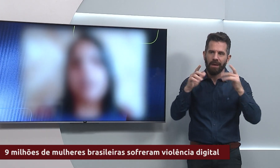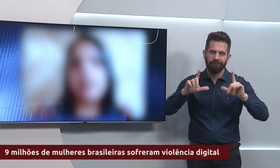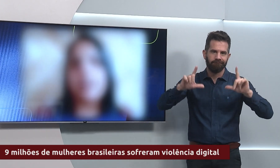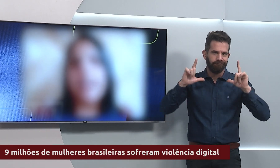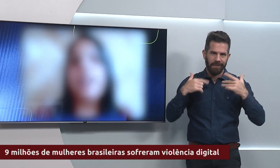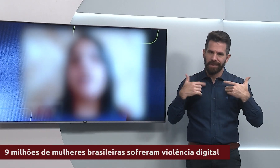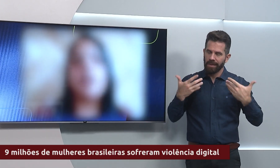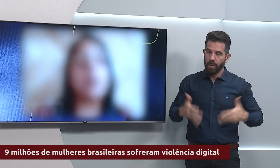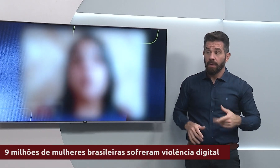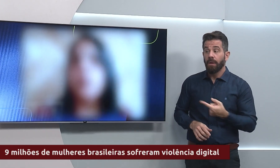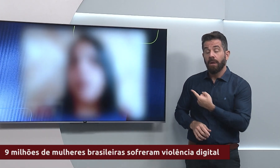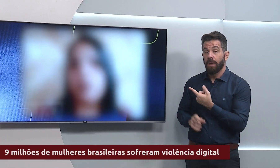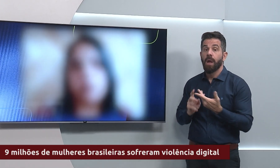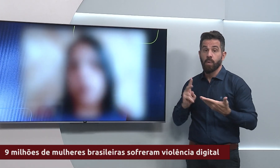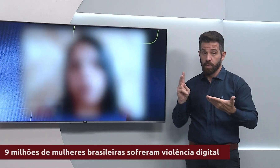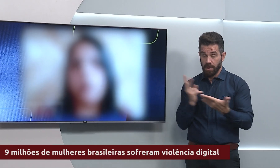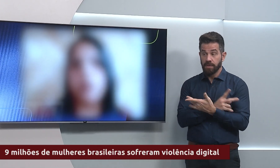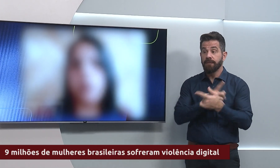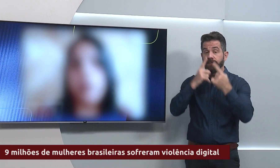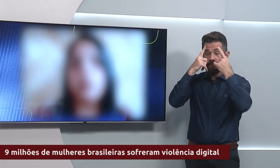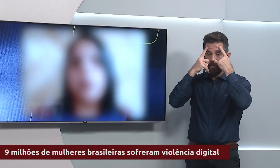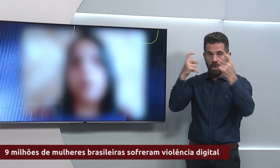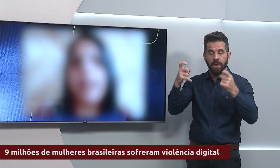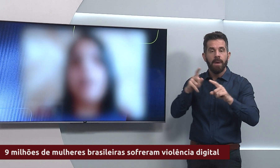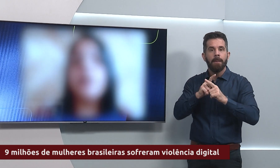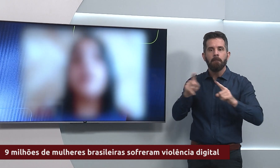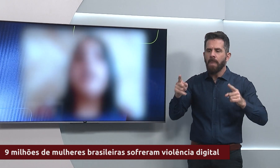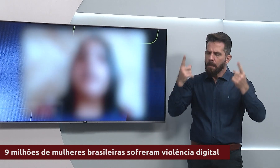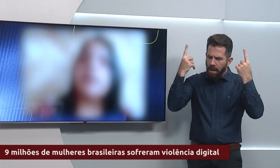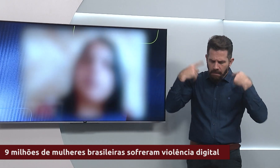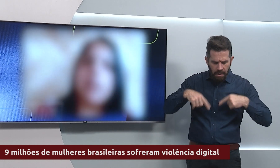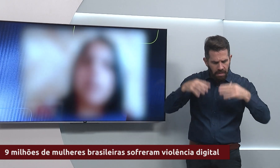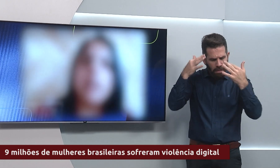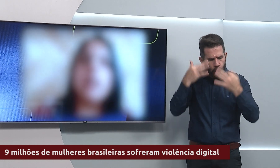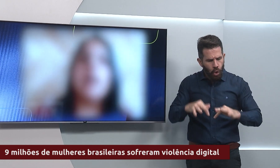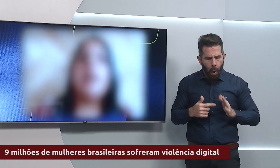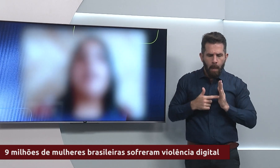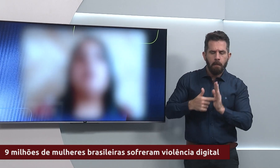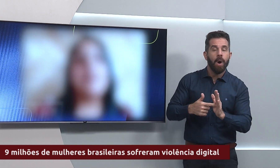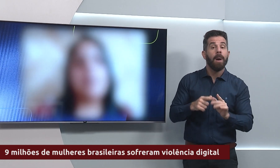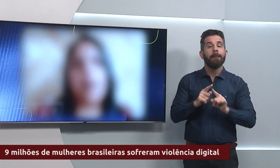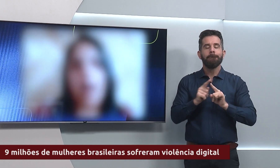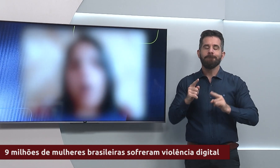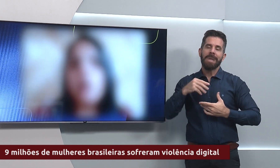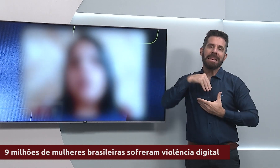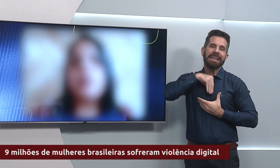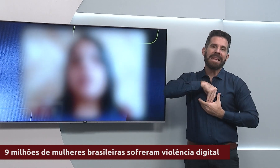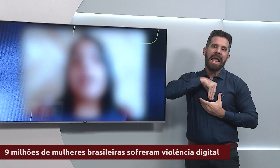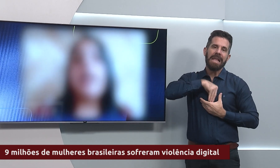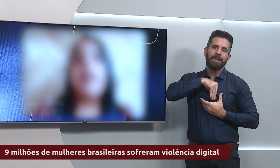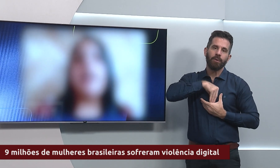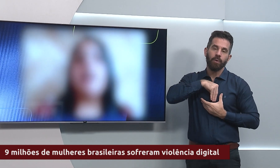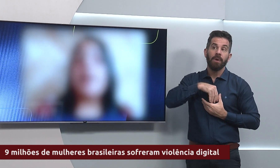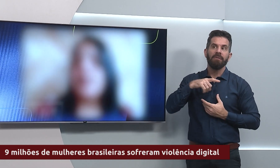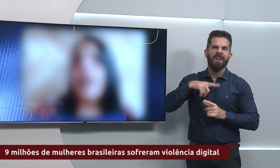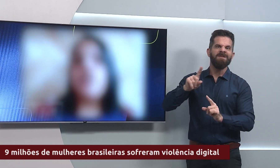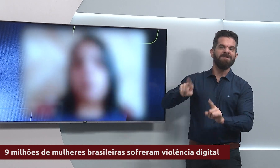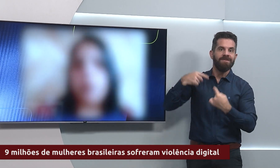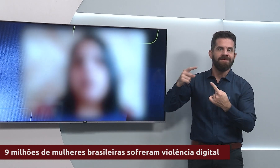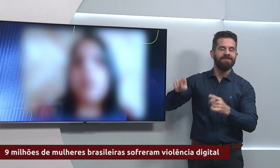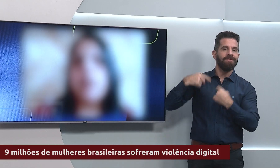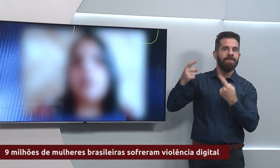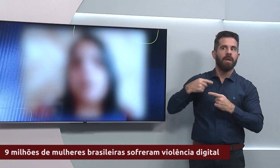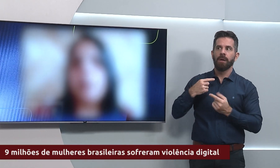identificada, é vítima de uma violência que não deixa marcas físicas, mas que faz muito mal. Ela é ameaçada e